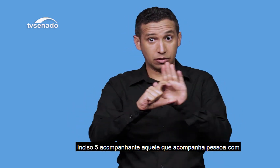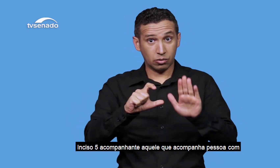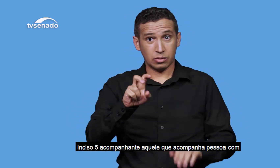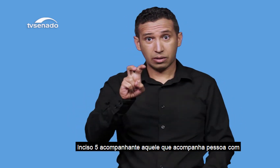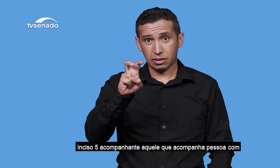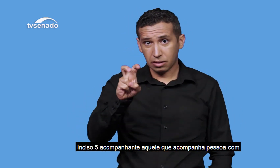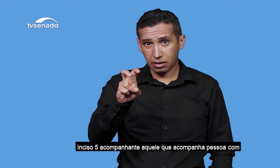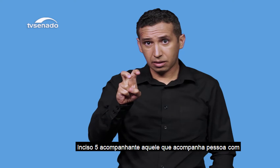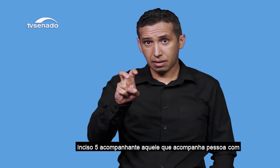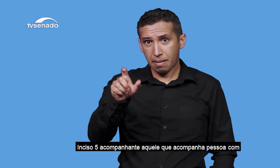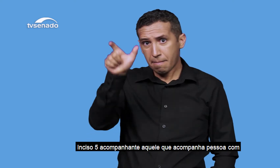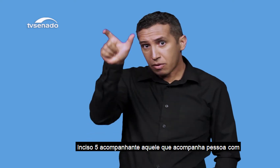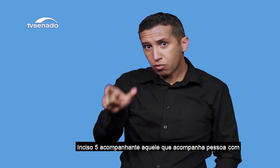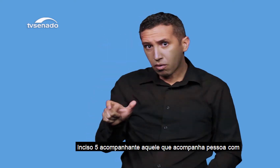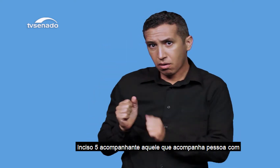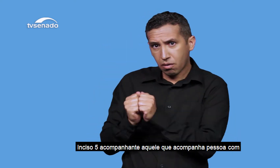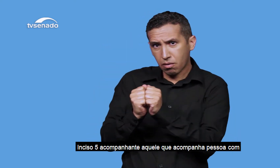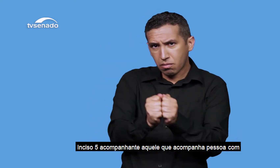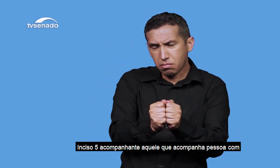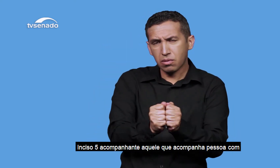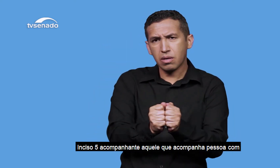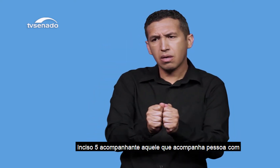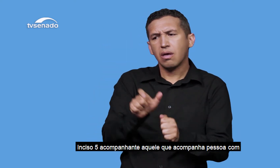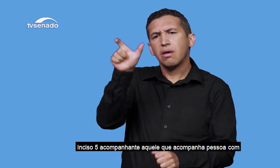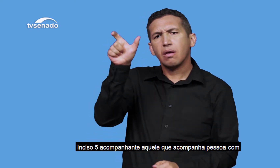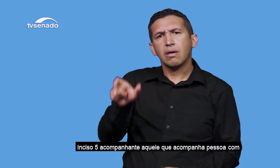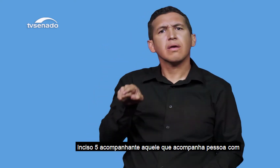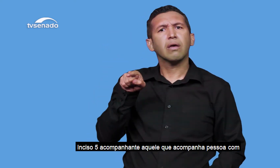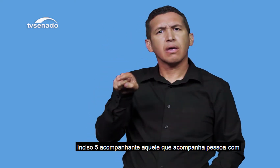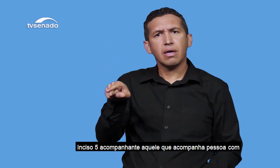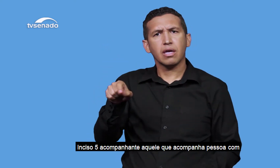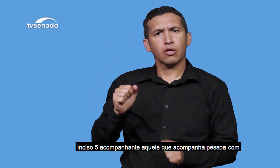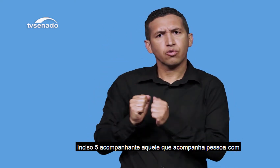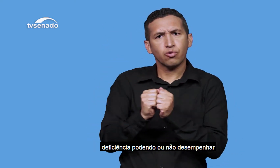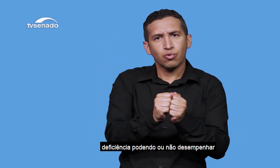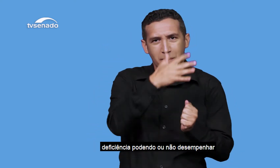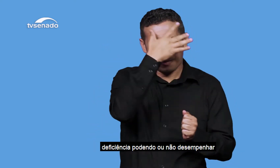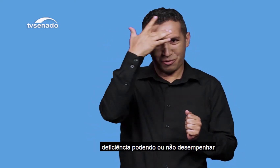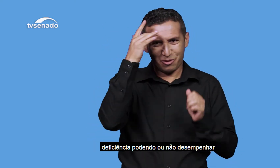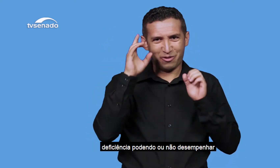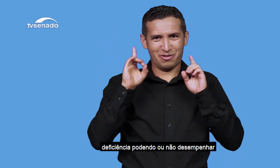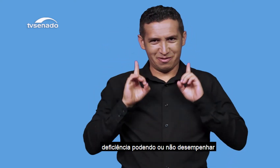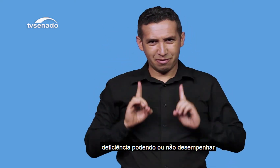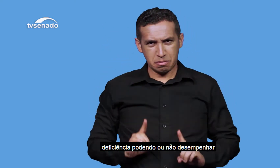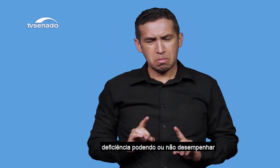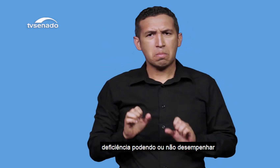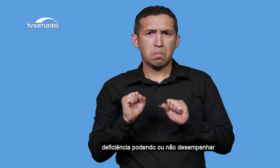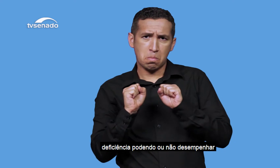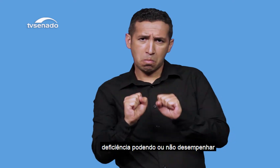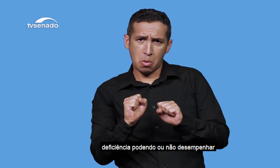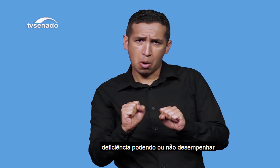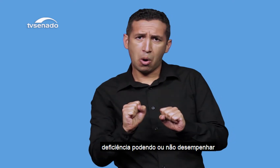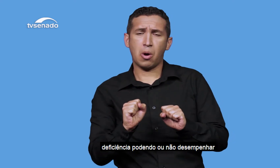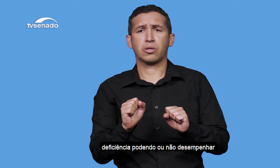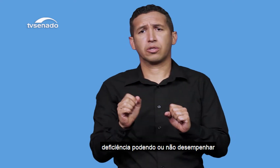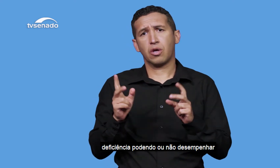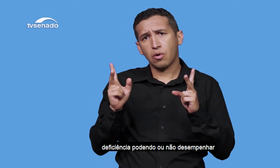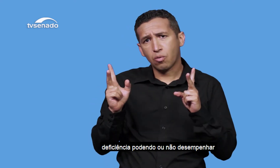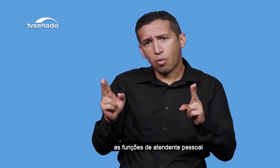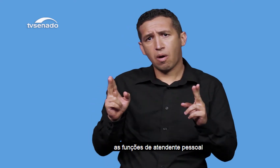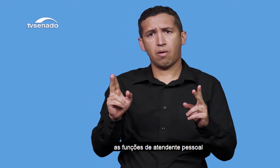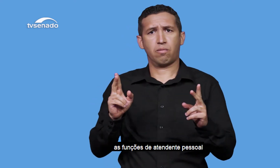5 acompanhante aquele que acompanha pessoa com deficiência podendo ou não